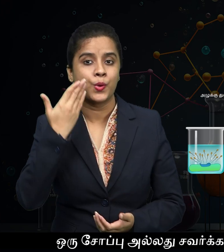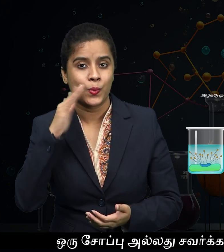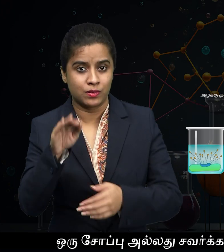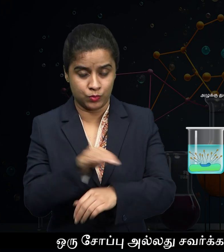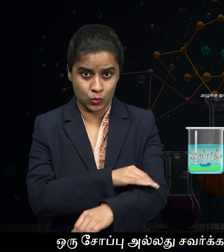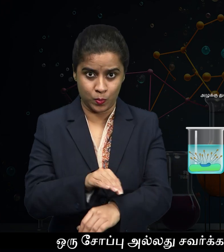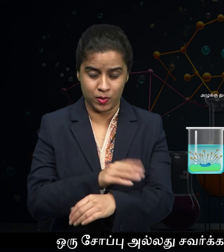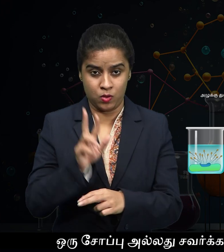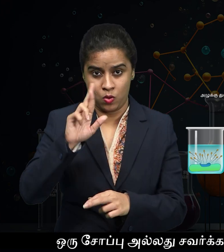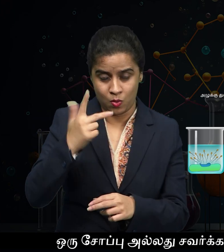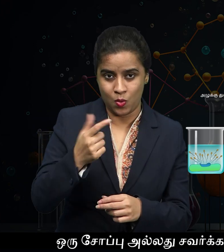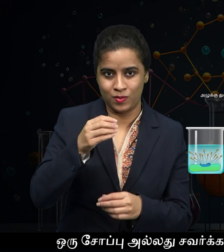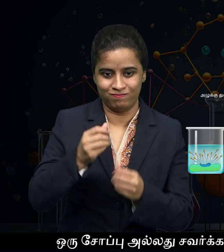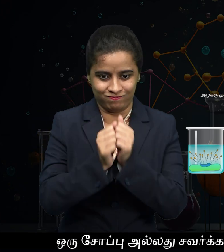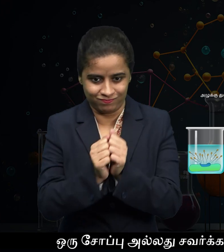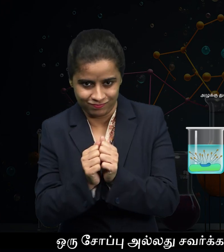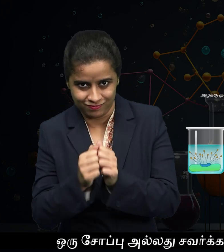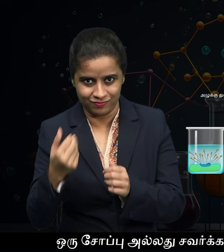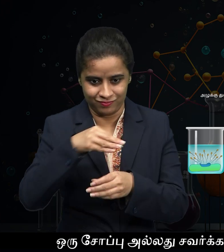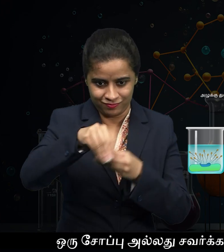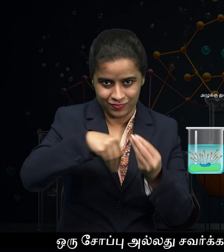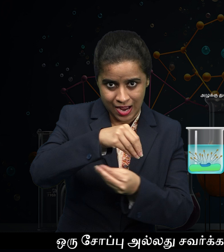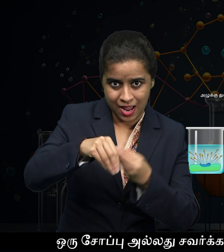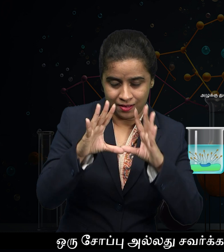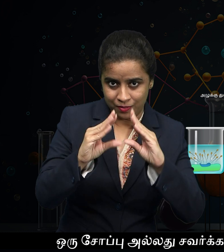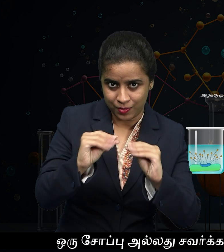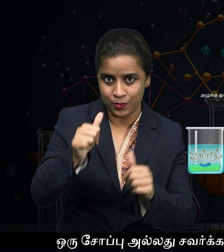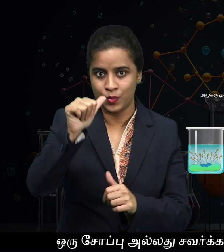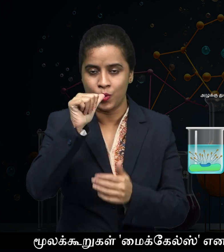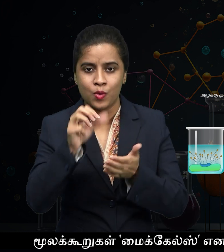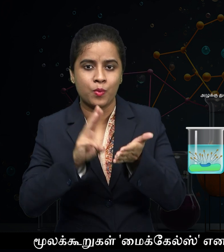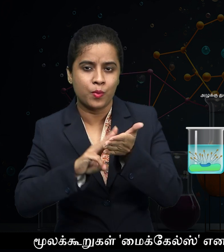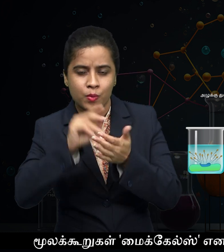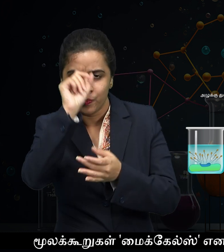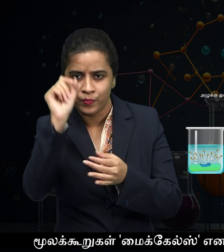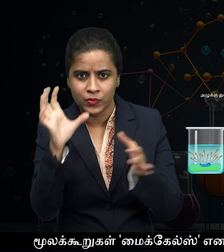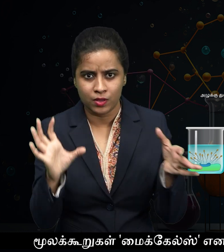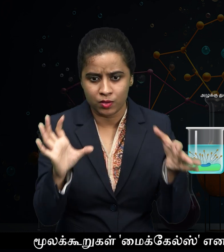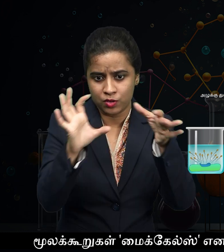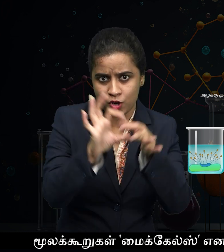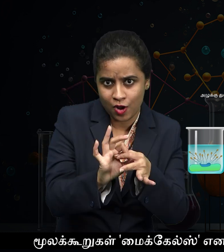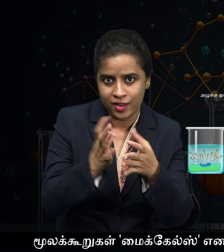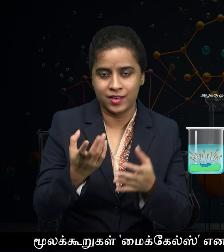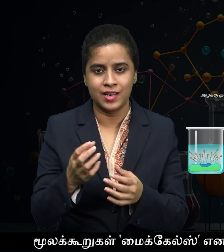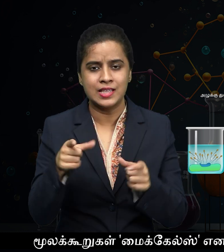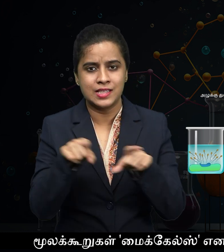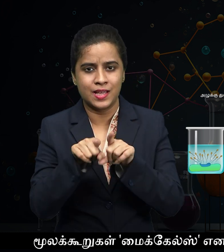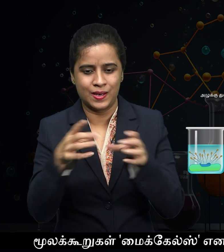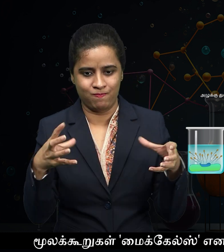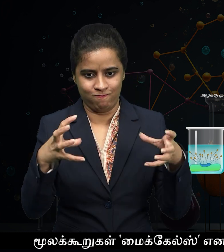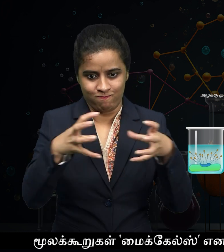ஒரு சோப்பு அல்லது சவர்க்காரம் தண்ணீரில் கரைக்கப்படும் போது மூலக்கூறுகள் மைக்கேல்ஸ்